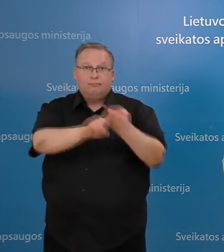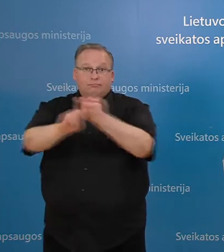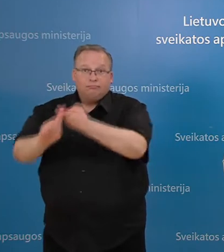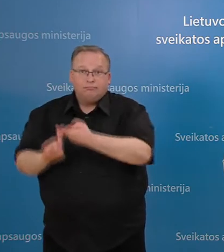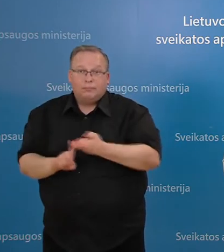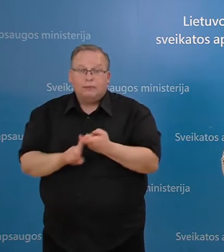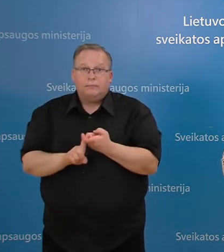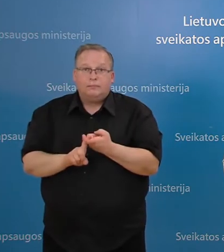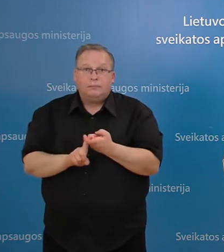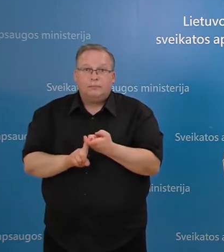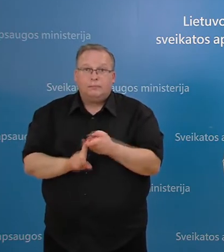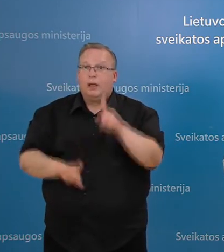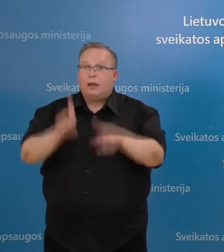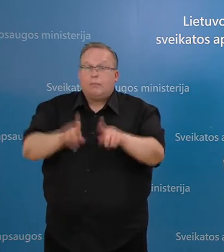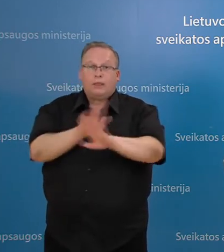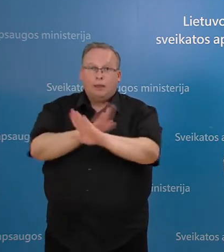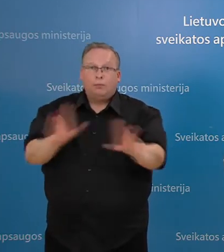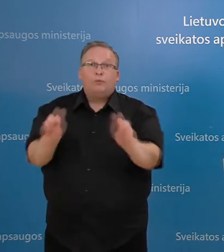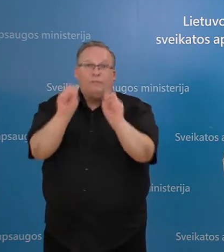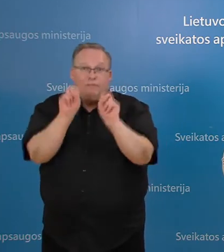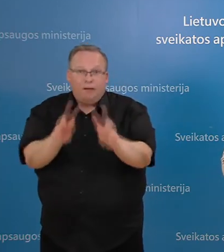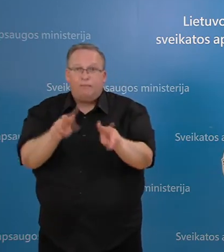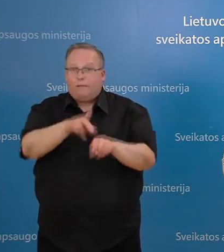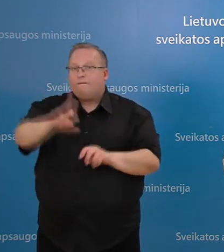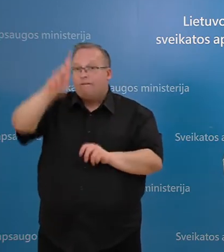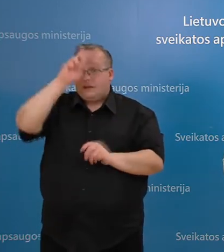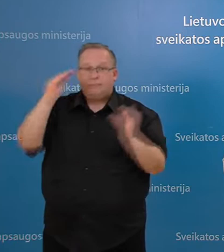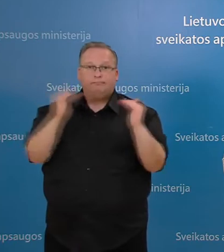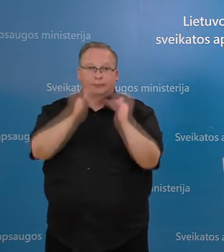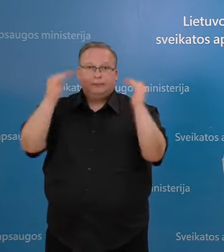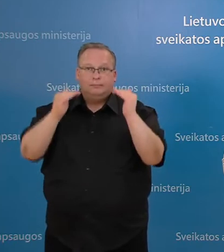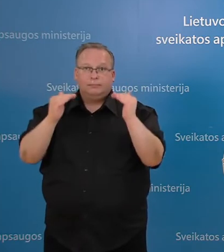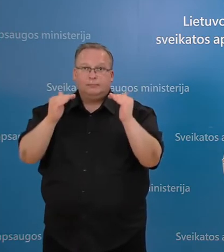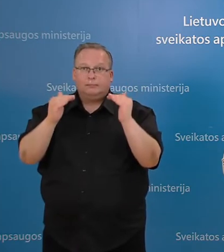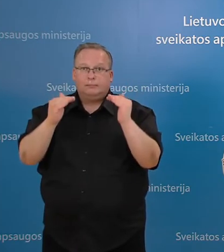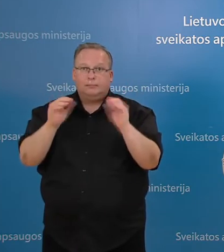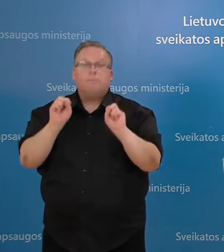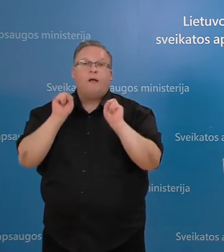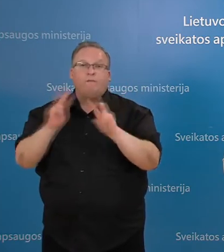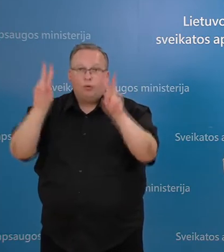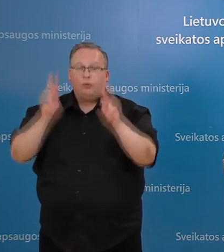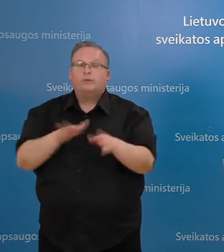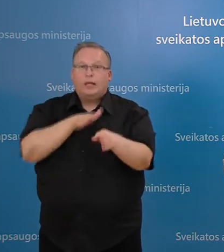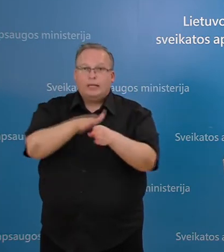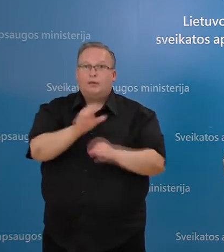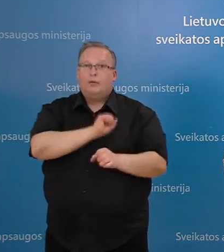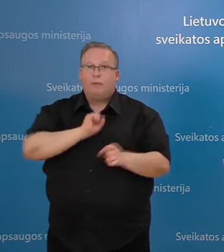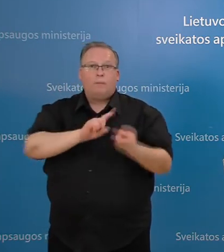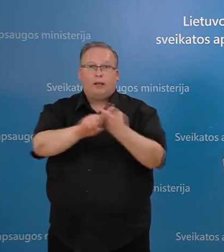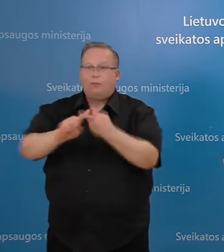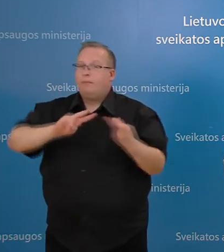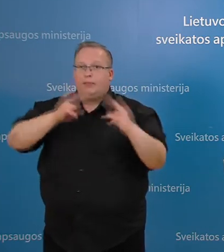jeigu to nebūtų, arba nebūtų ekstremaliosios valstybės lygmens situacijos, darbas, kurį atlieka epidemiologai, nei kiek